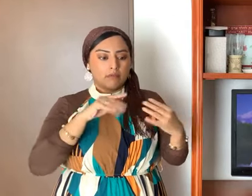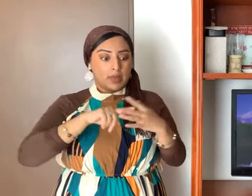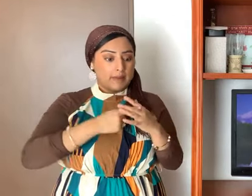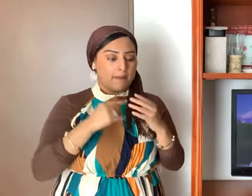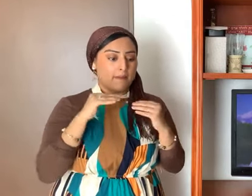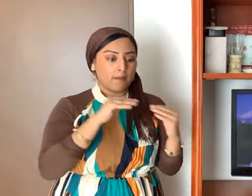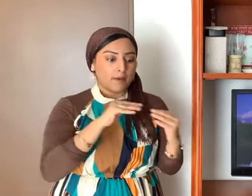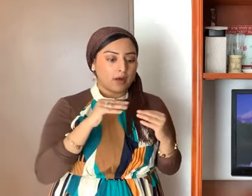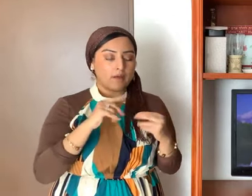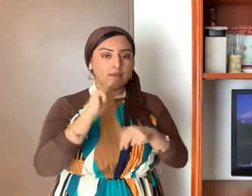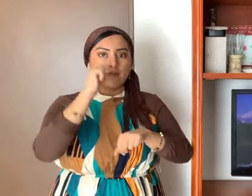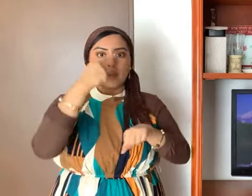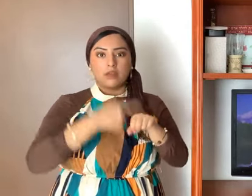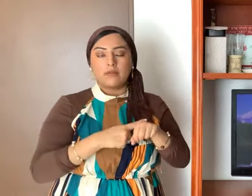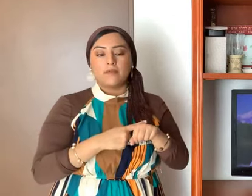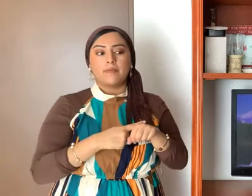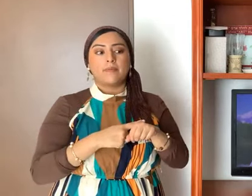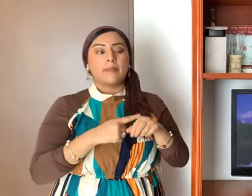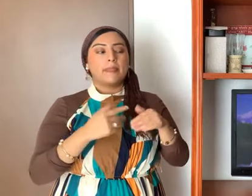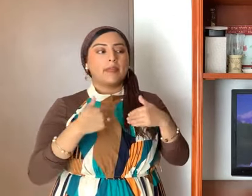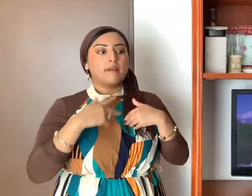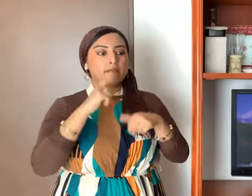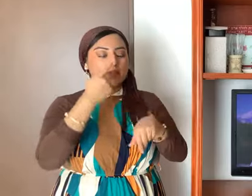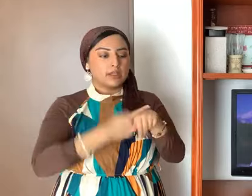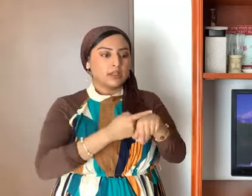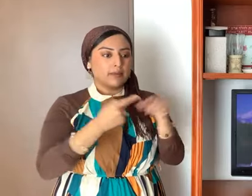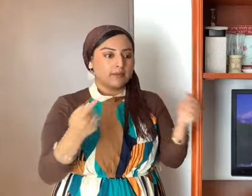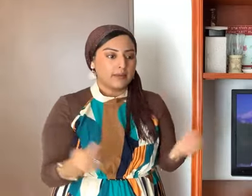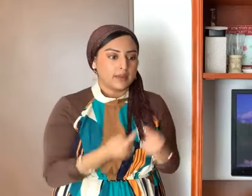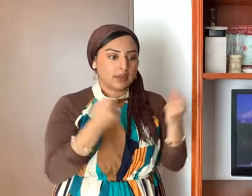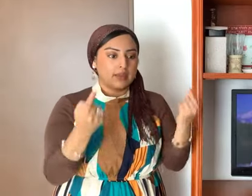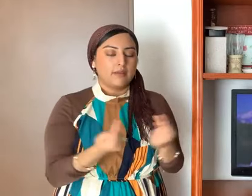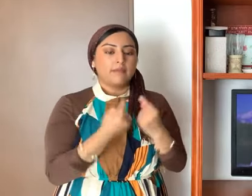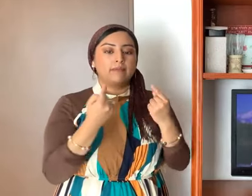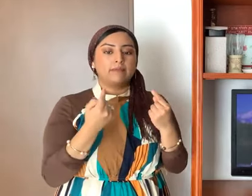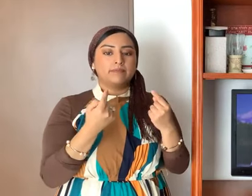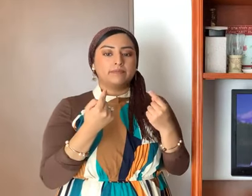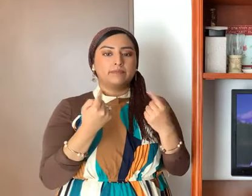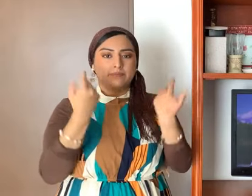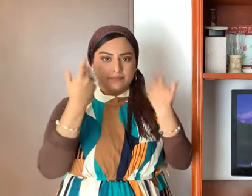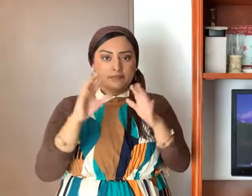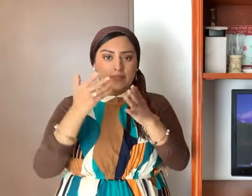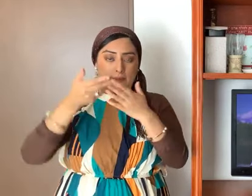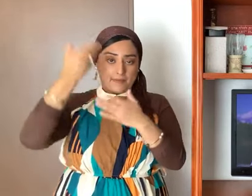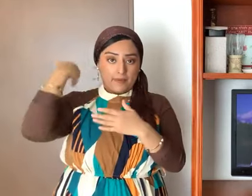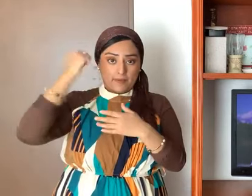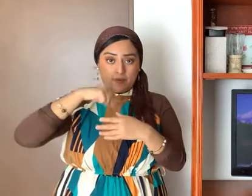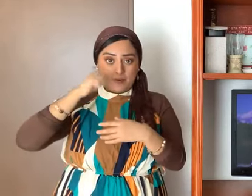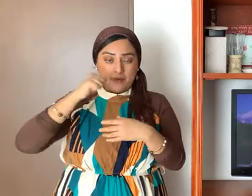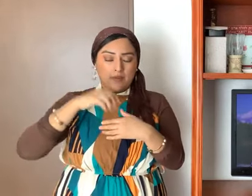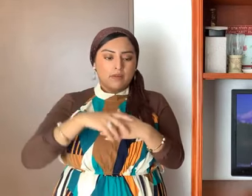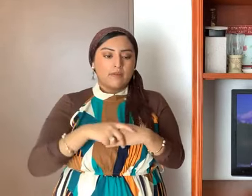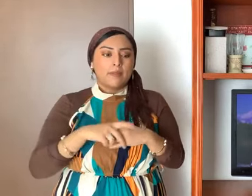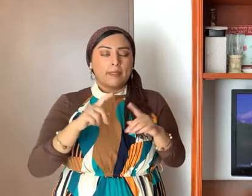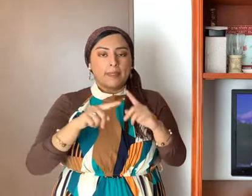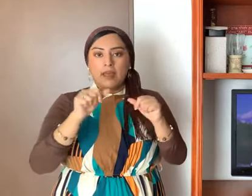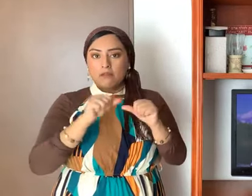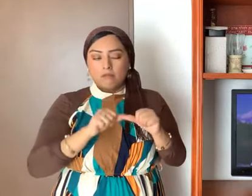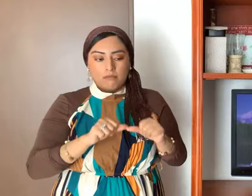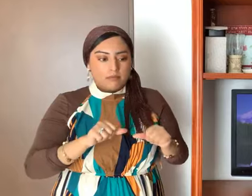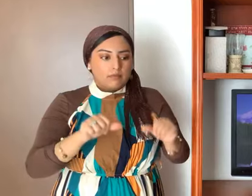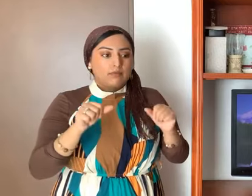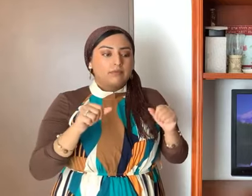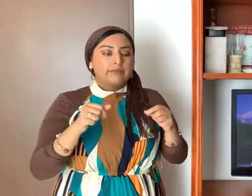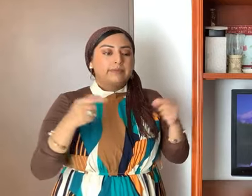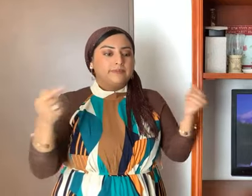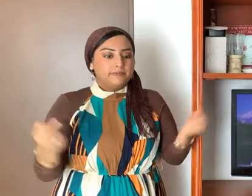guerra, apareció el pecado en muchas formas. Ya había aparecido antes, sí, pero bueno, continuaron con